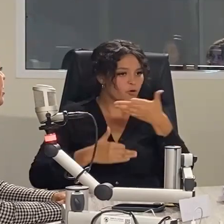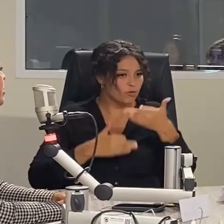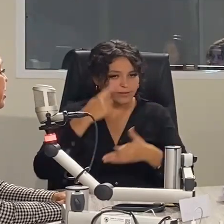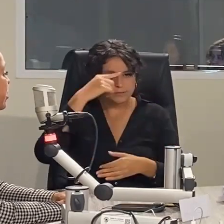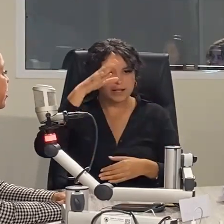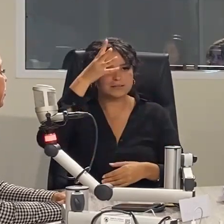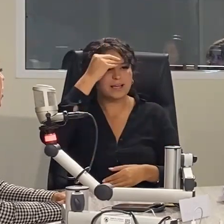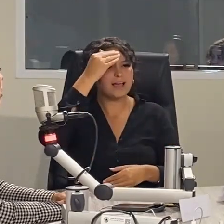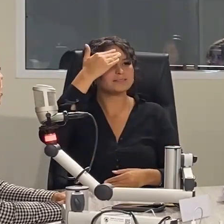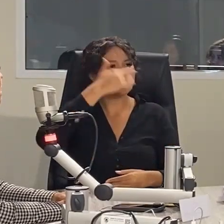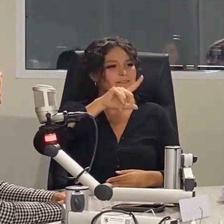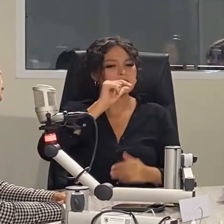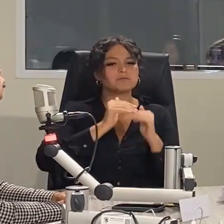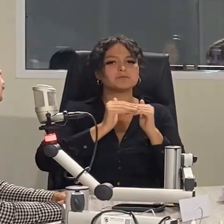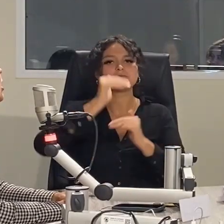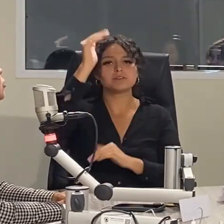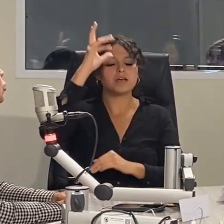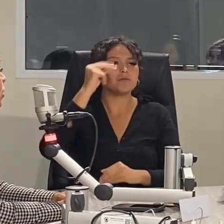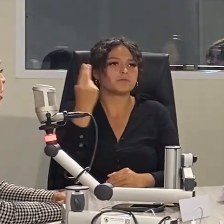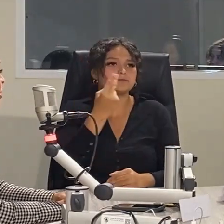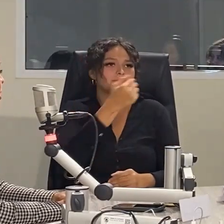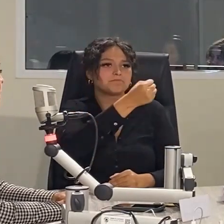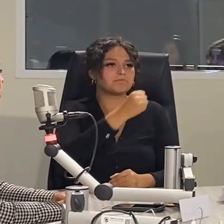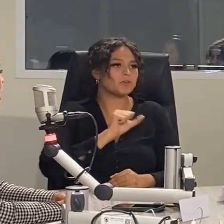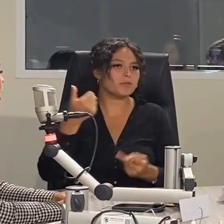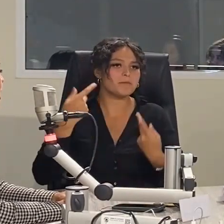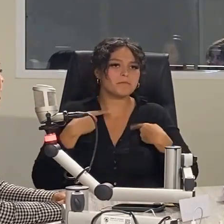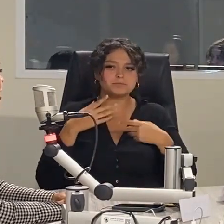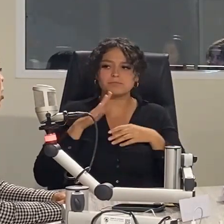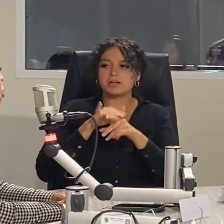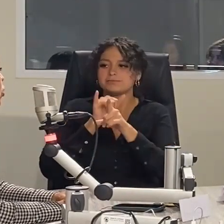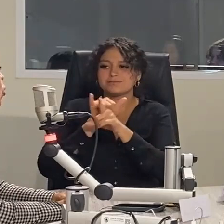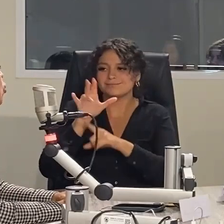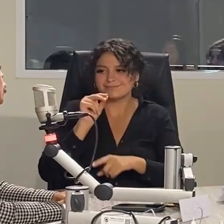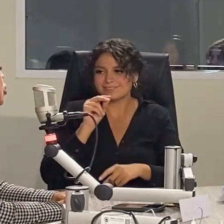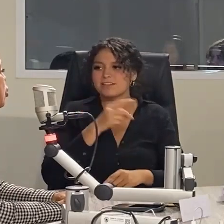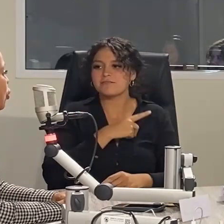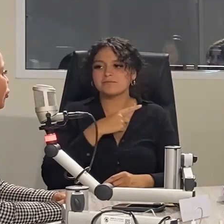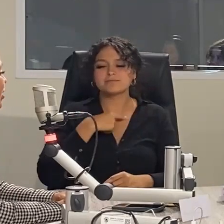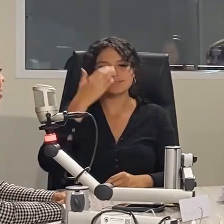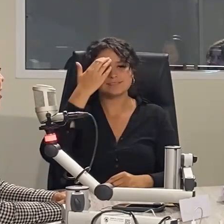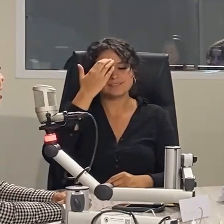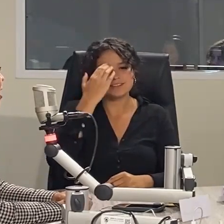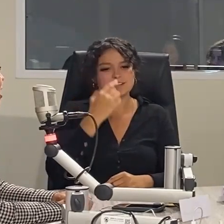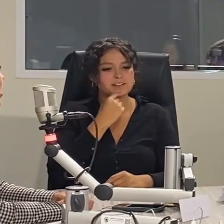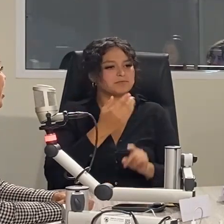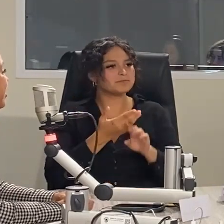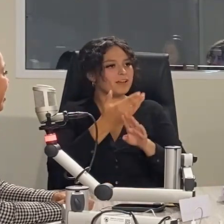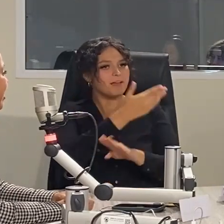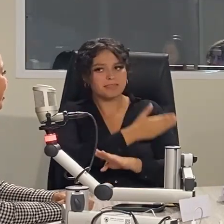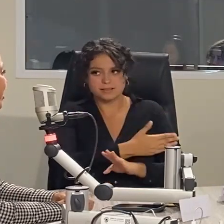miles y cientos de personas sordas, para que cuando los niños